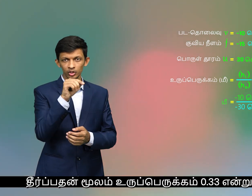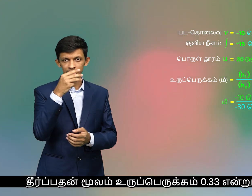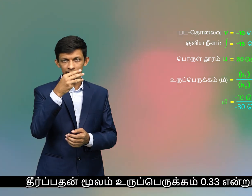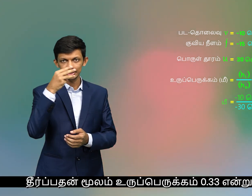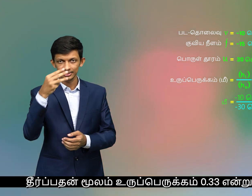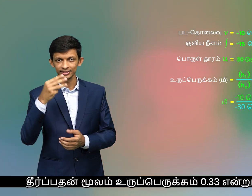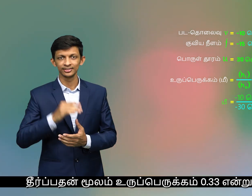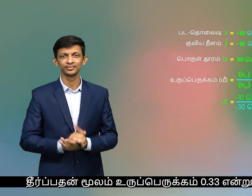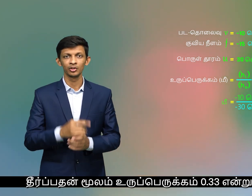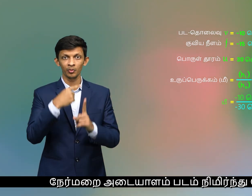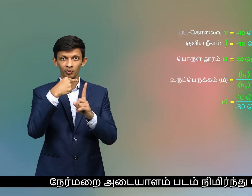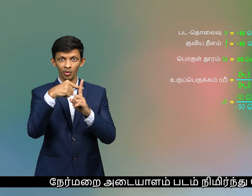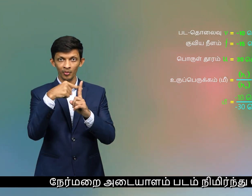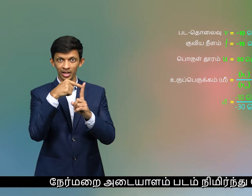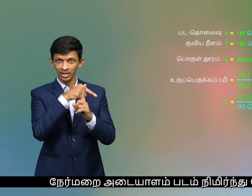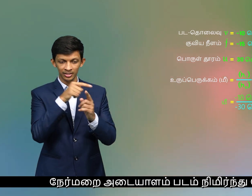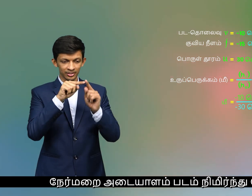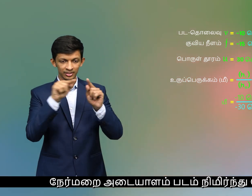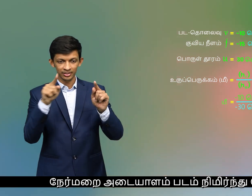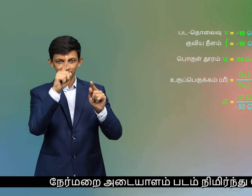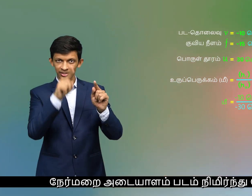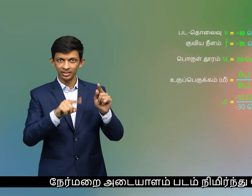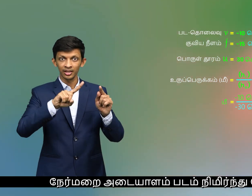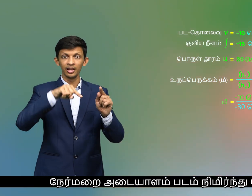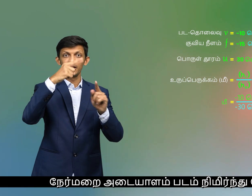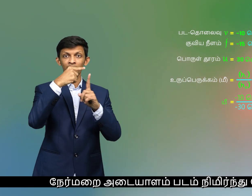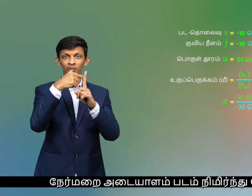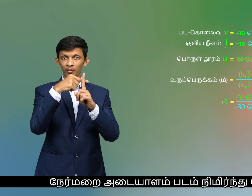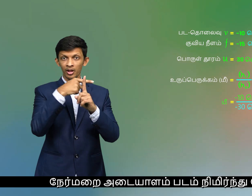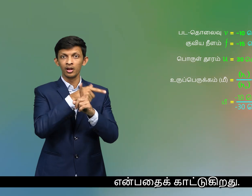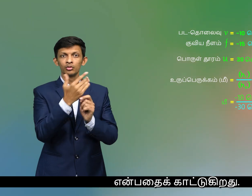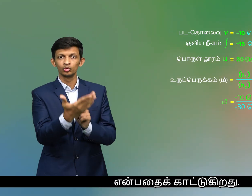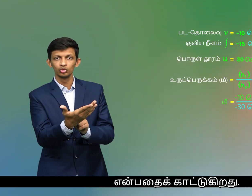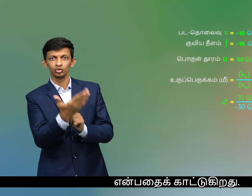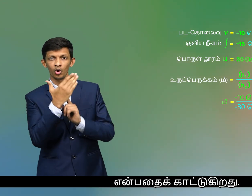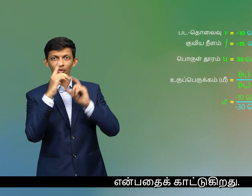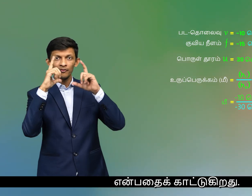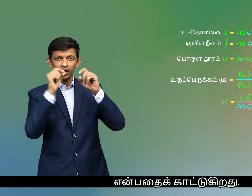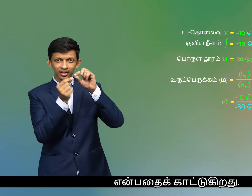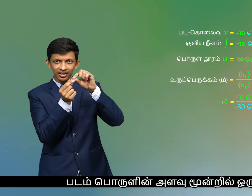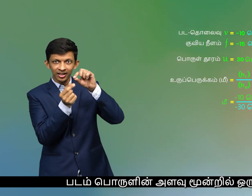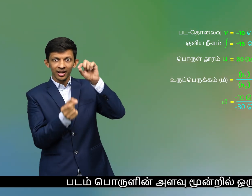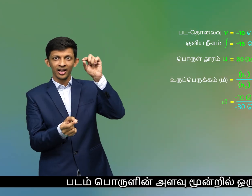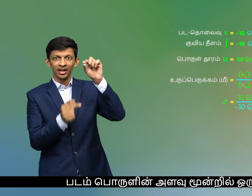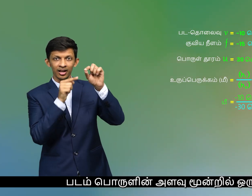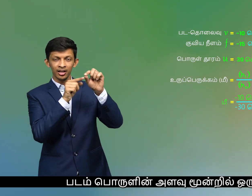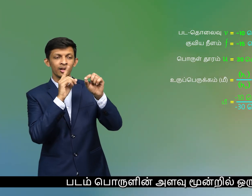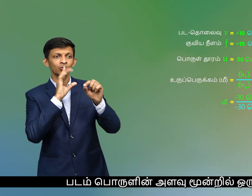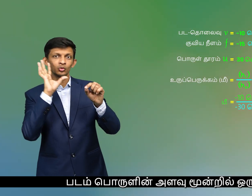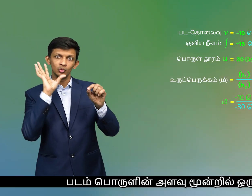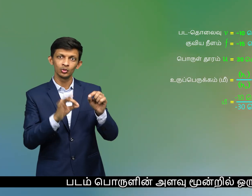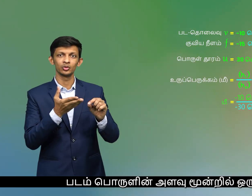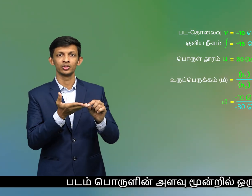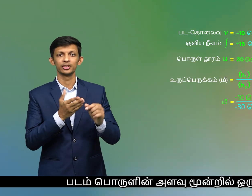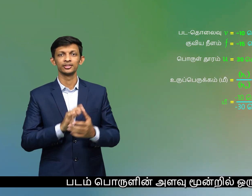0.33 என்று பெறுகிறோம். நேர்மறை அடையாளம் படம் நிமிர்ந்த மெய்நிகர் என்பதை காட்டுகிறது. படம் பொருளின்